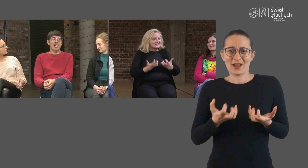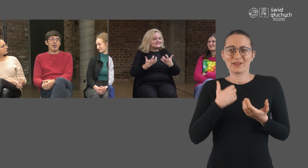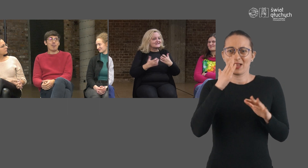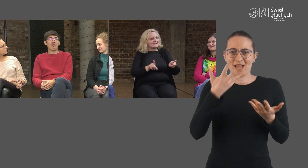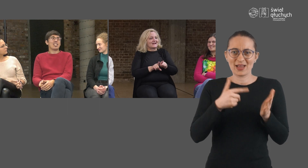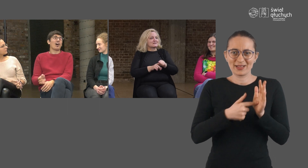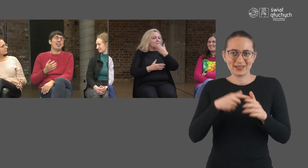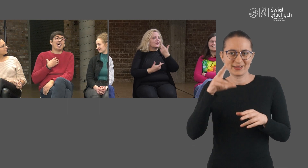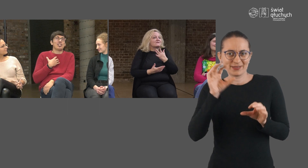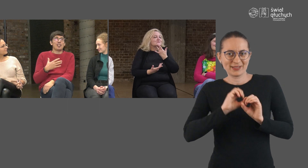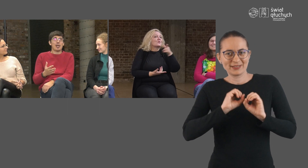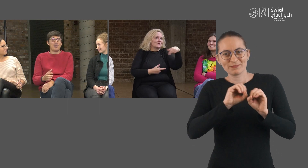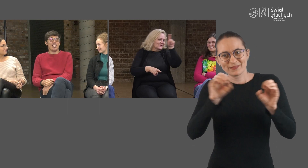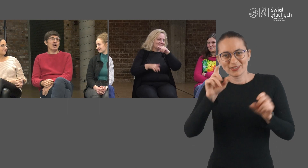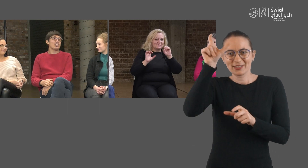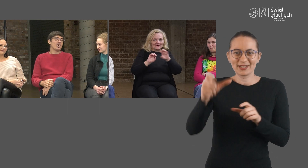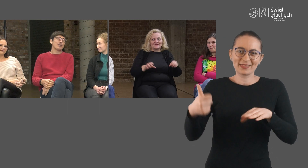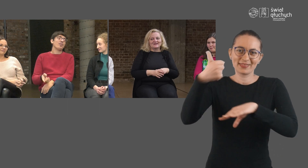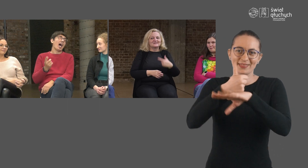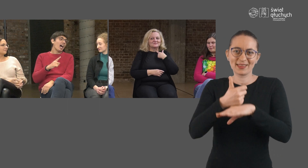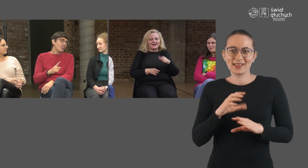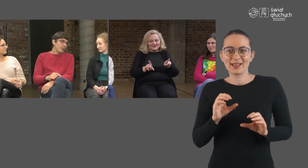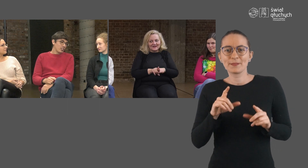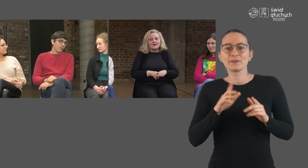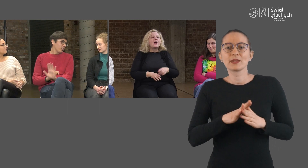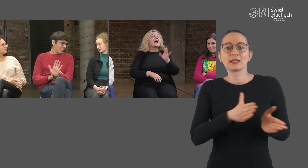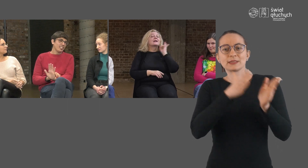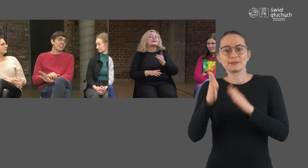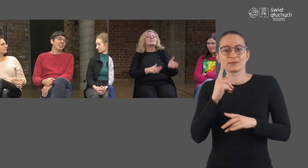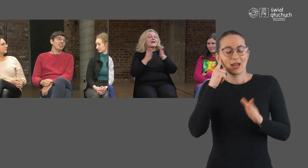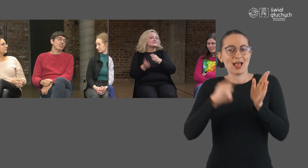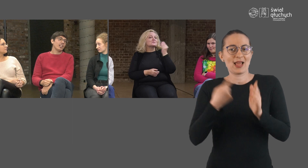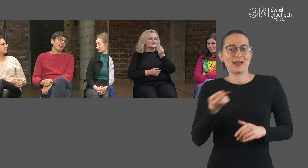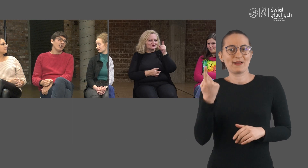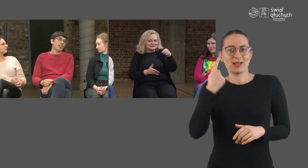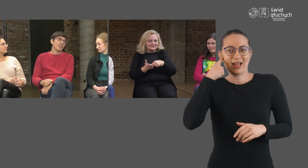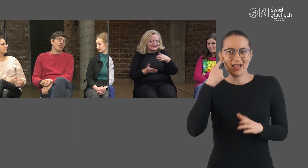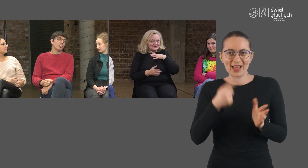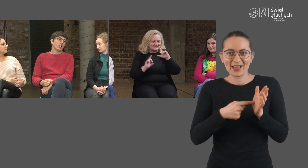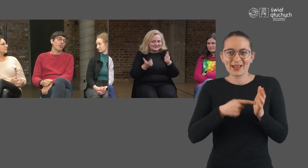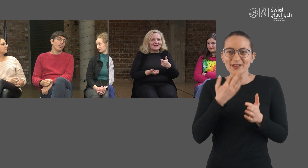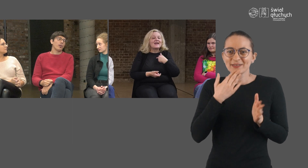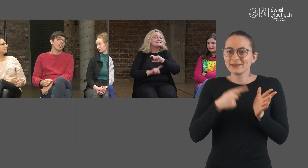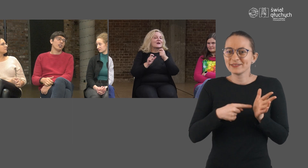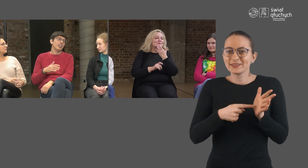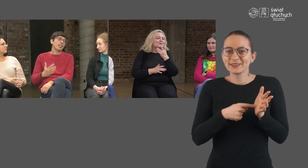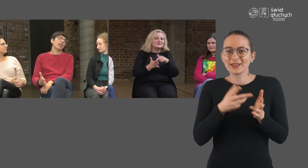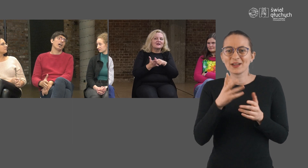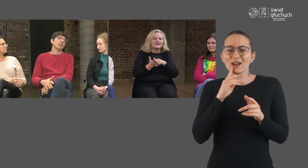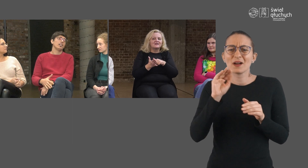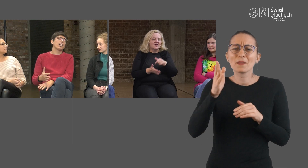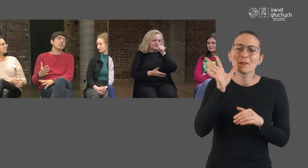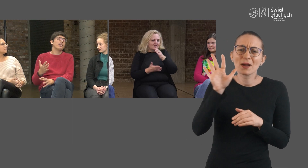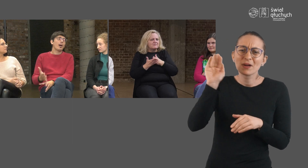mówią profesorowie, także to jest dla mnie śmieszne. A finansą ostatnie, że ja ciągle mówię, mamo, nie